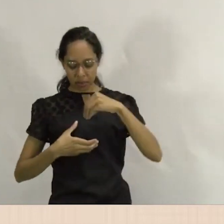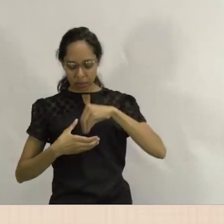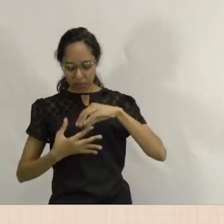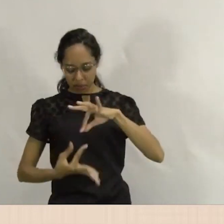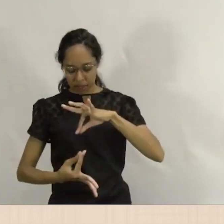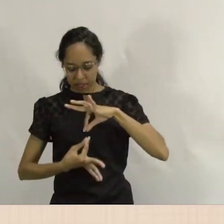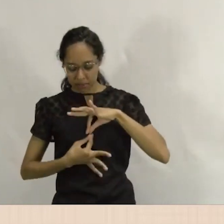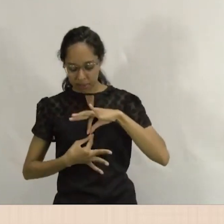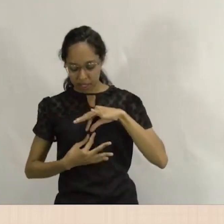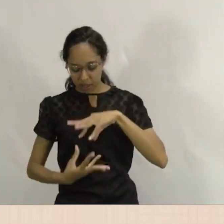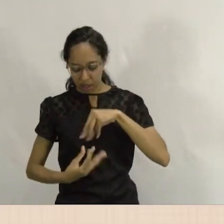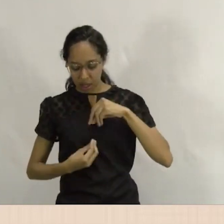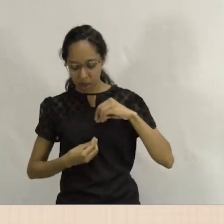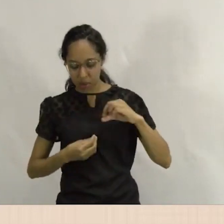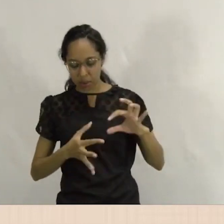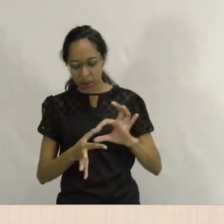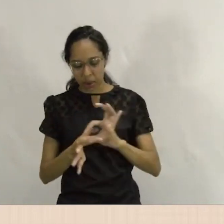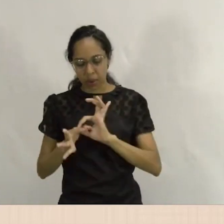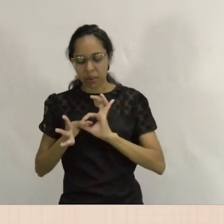conta da minha alma.